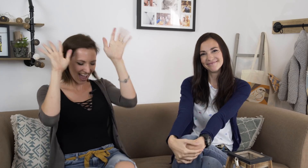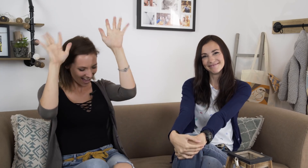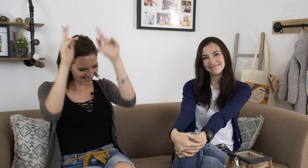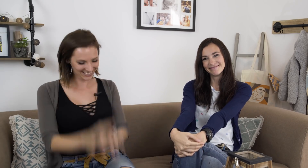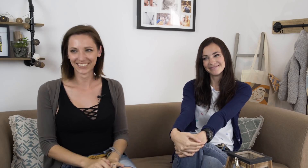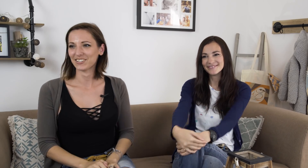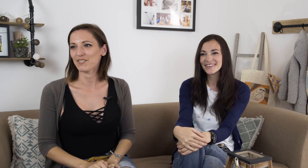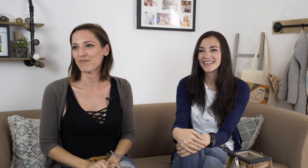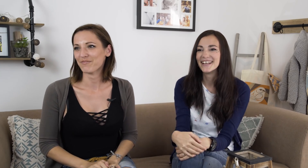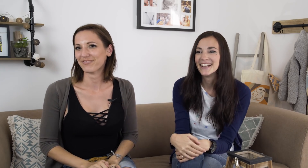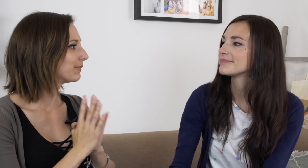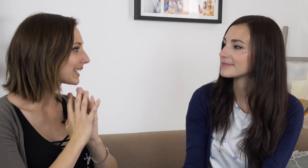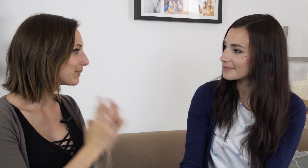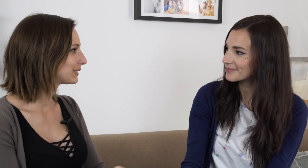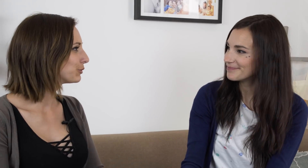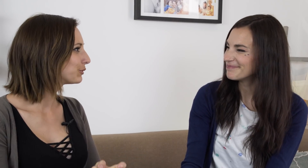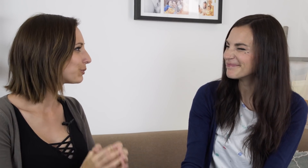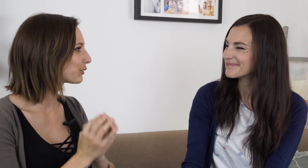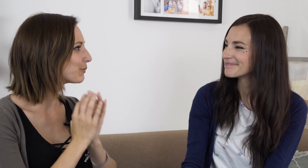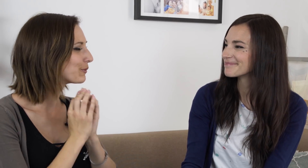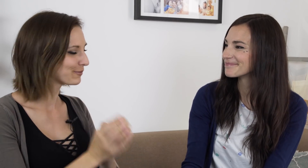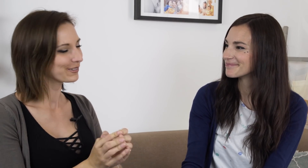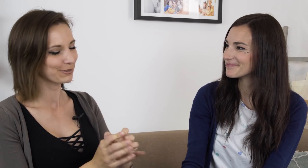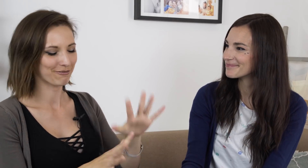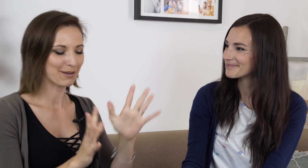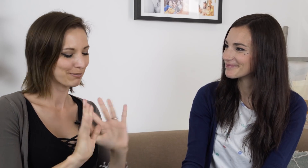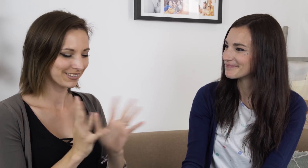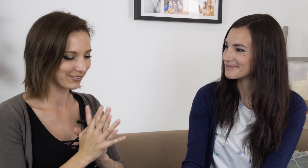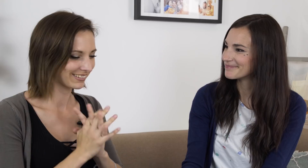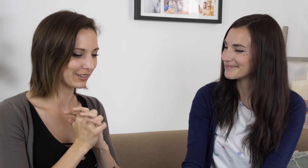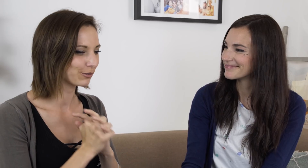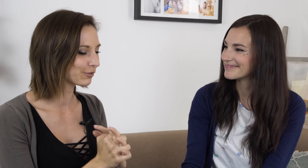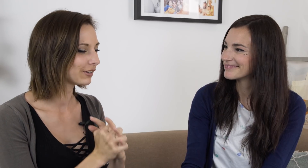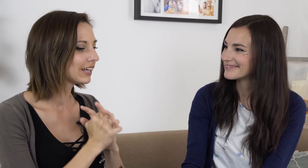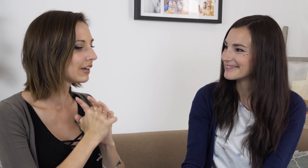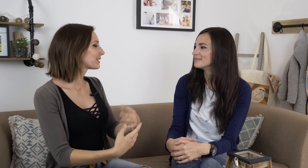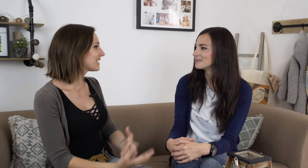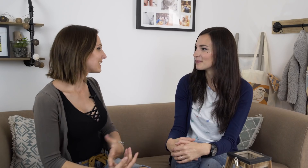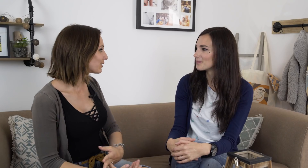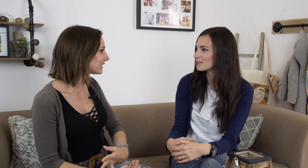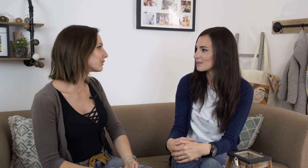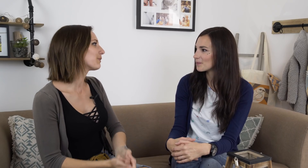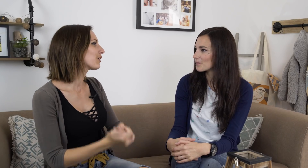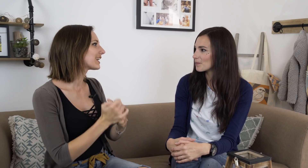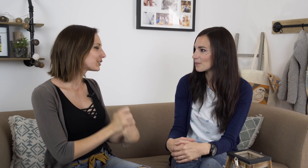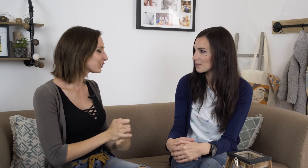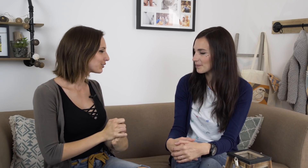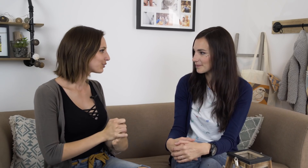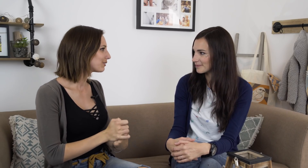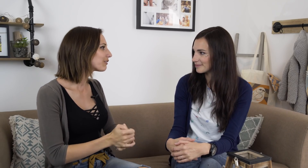C'est vrai que tu la connais pas assez encore. Marie, merci beaucoup pour ce moment, de m'avoir appris plein de trucs, c'était trop cool. Pour celles et ceux qui n'ont pas encore la chance de te suivre,